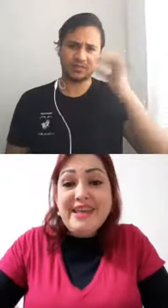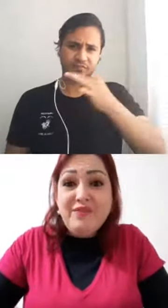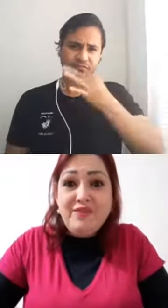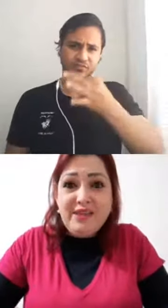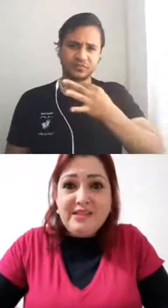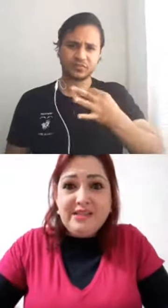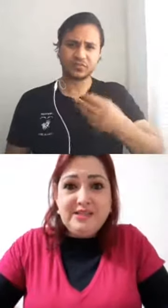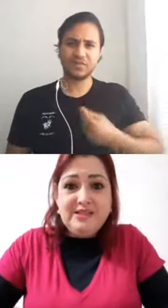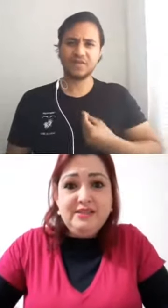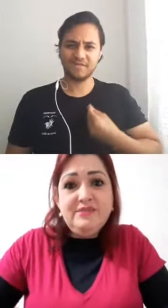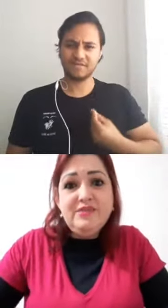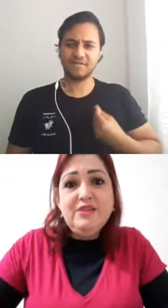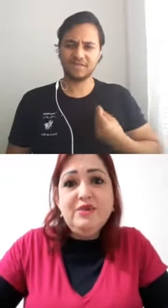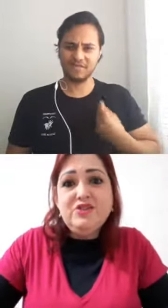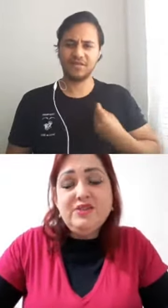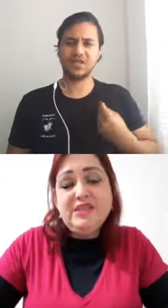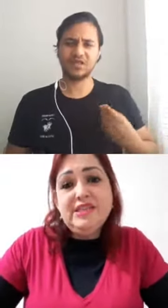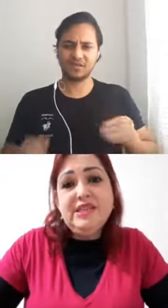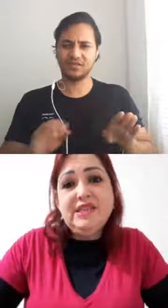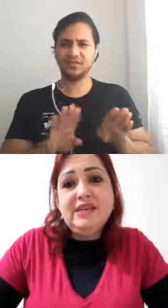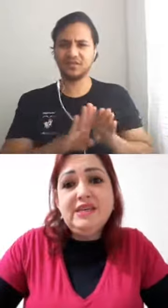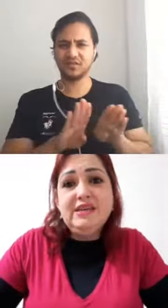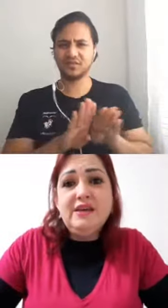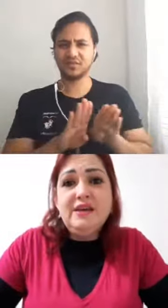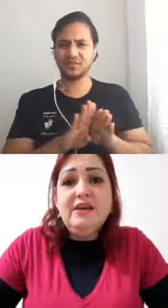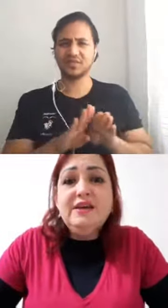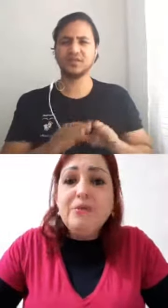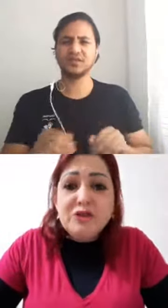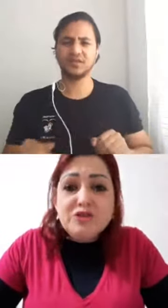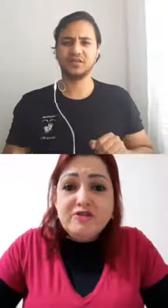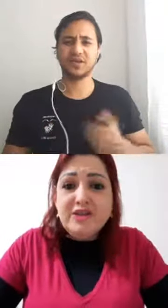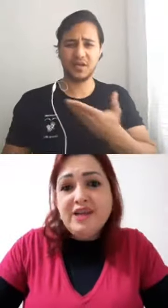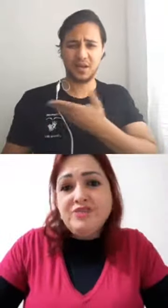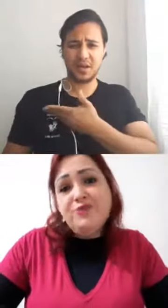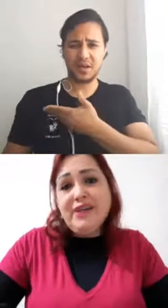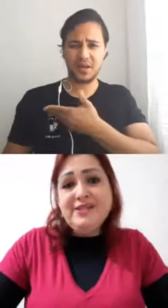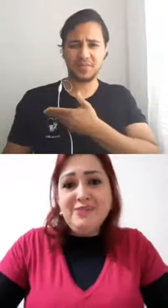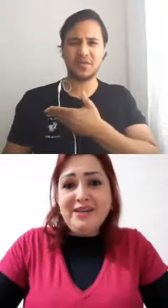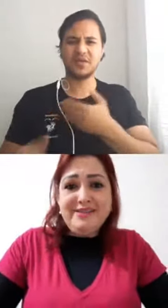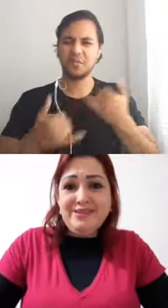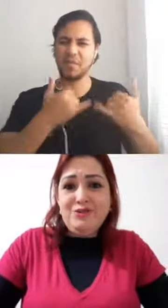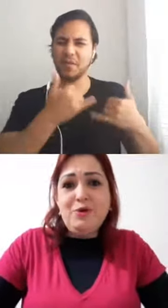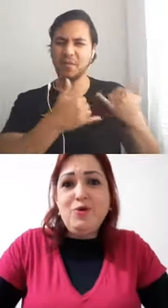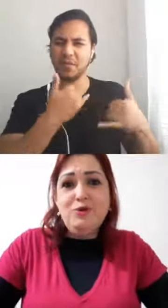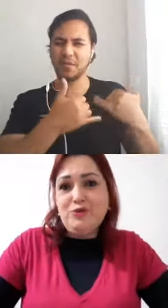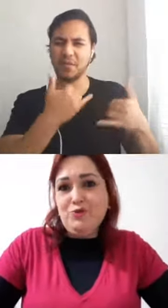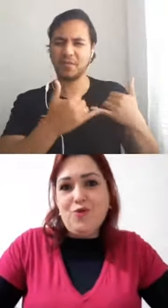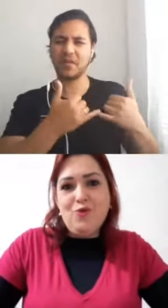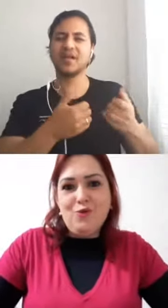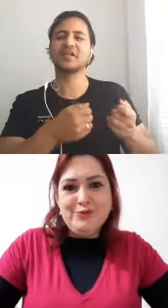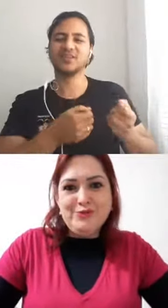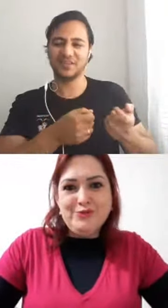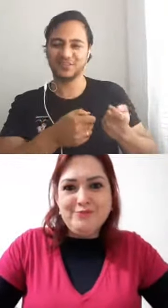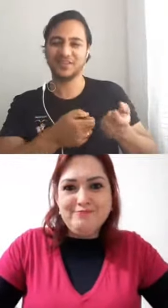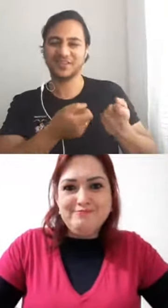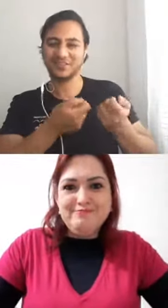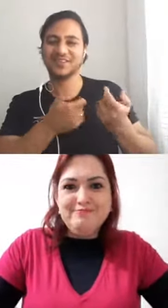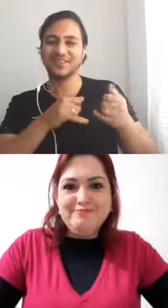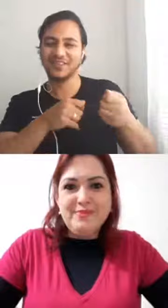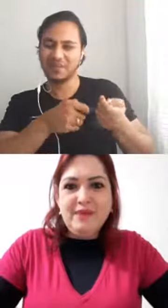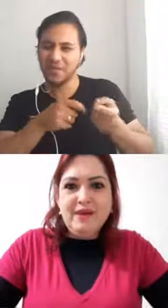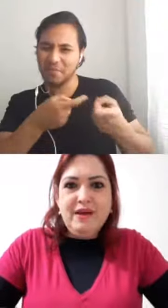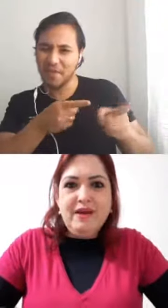até na vida eu acho assim que amigos de verdade não fazem brincadeira de mau gosto um com o outro, Isso